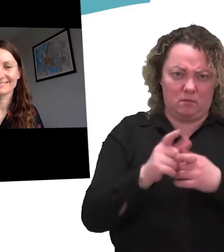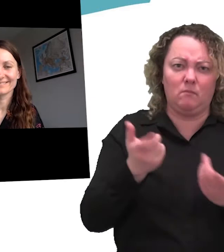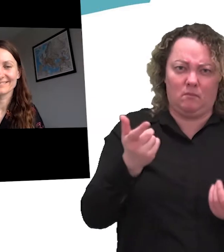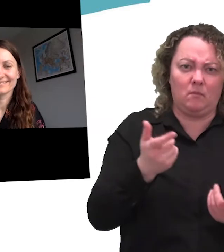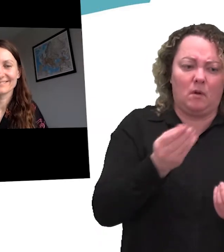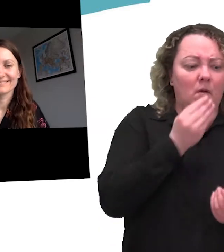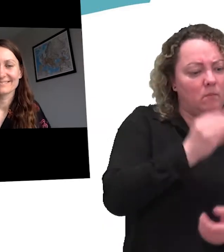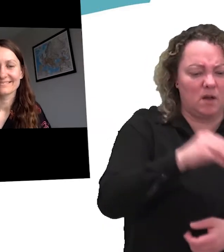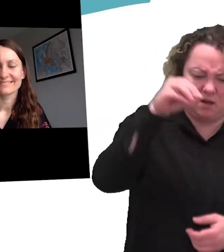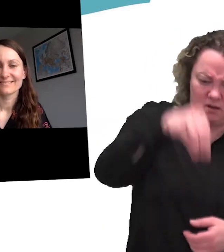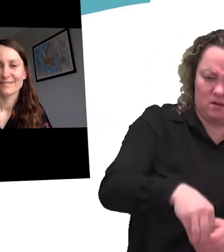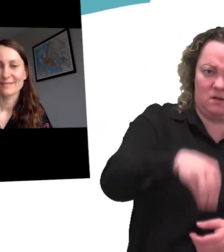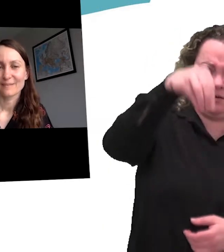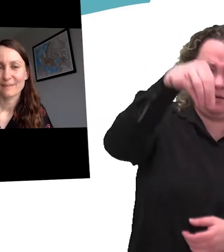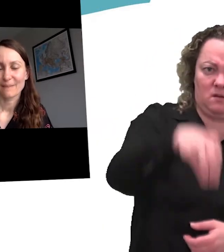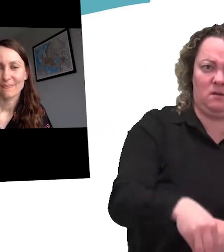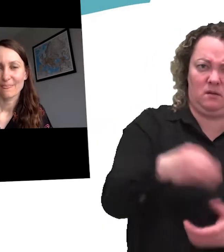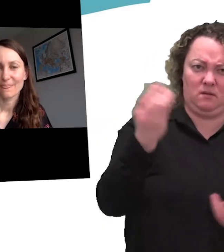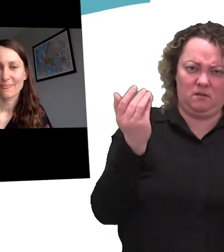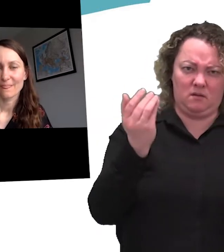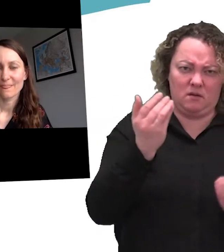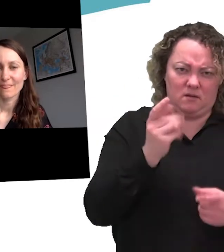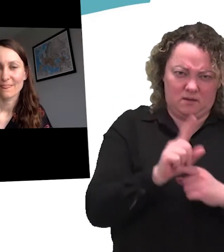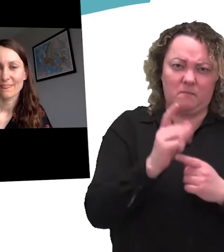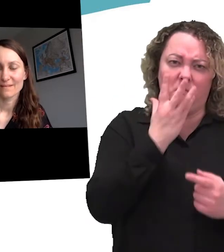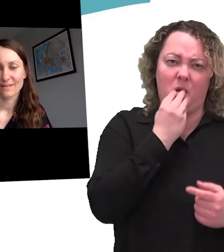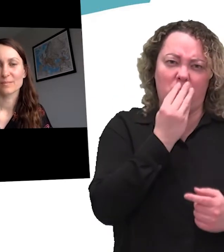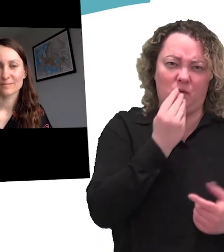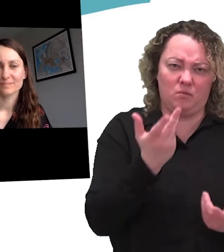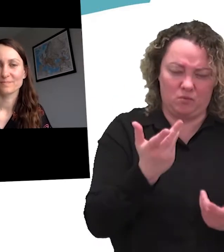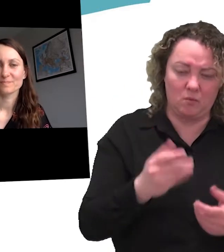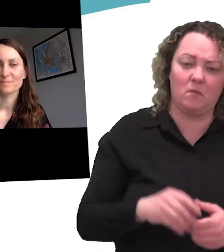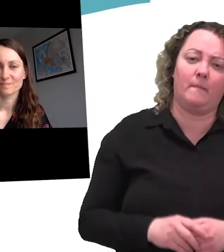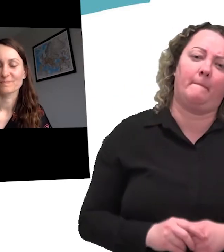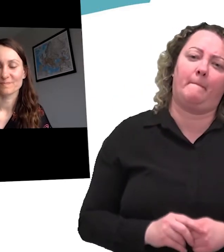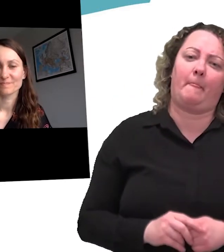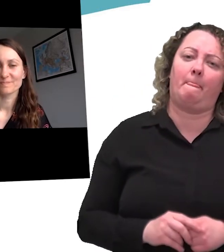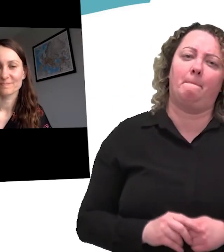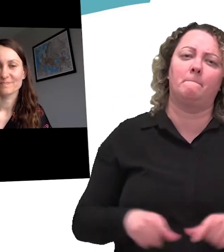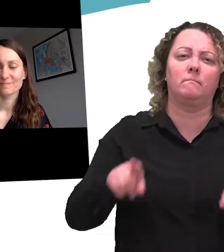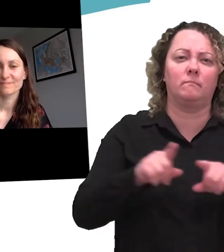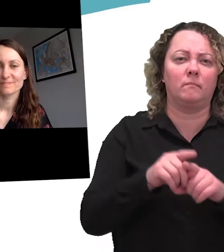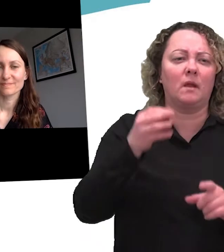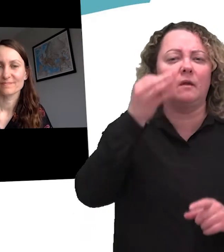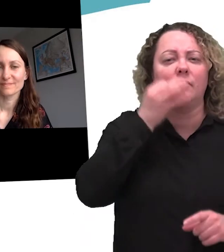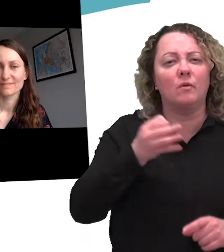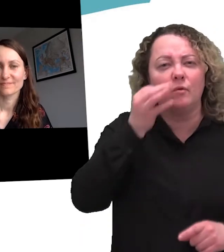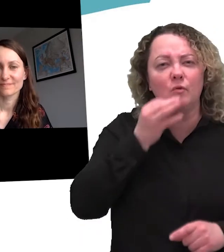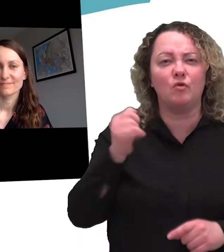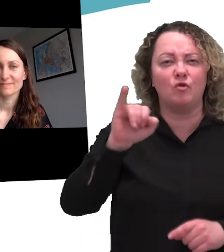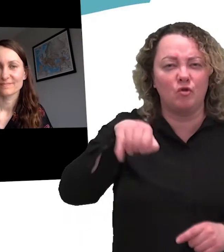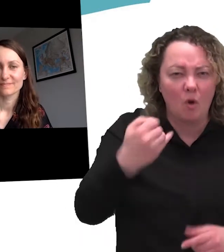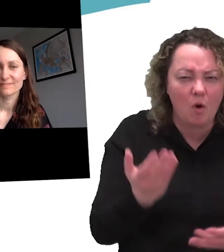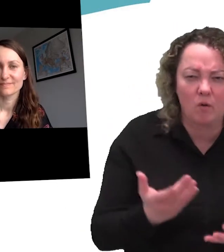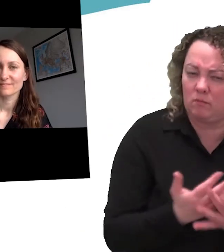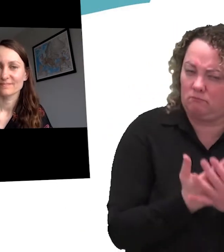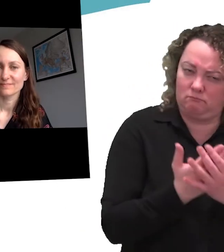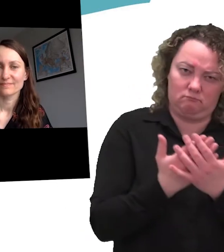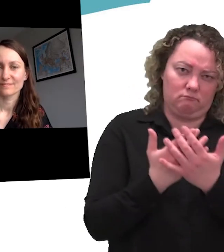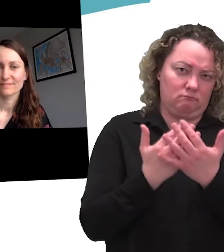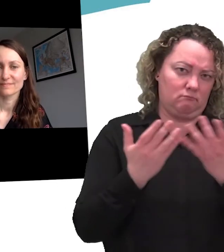Tai čia vienas dalykas, ką jūs tai jogurtuose saldės. Tai yra tikrai dideli